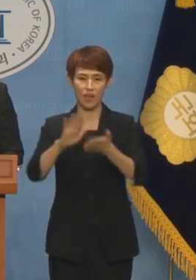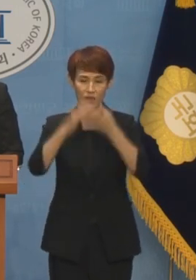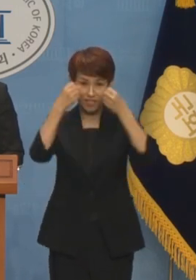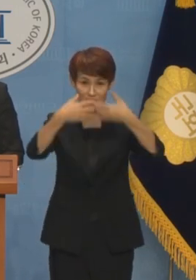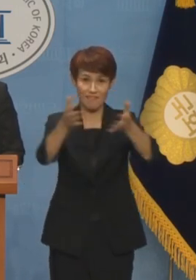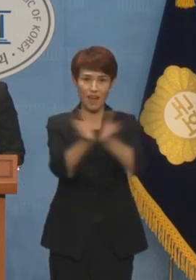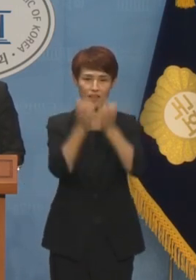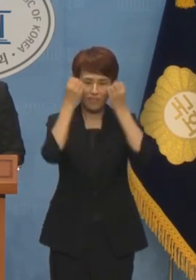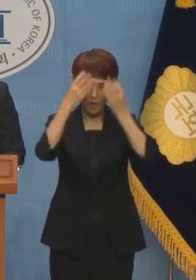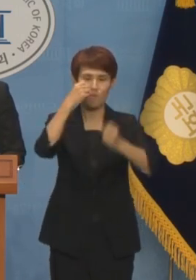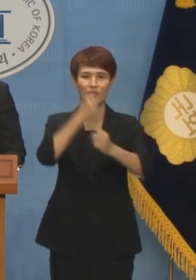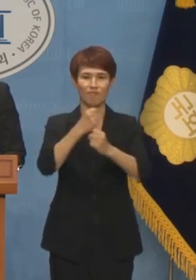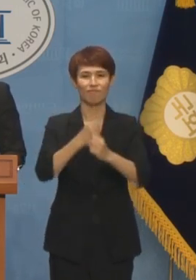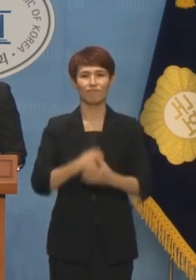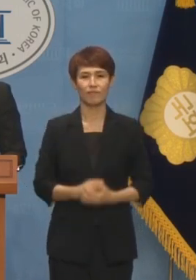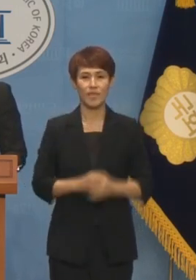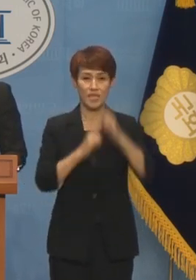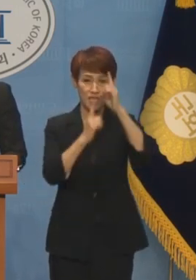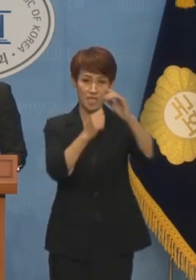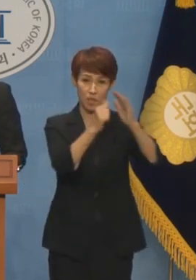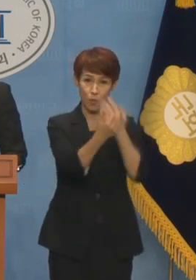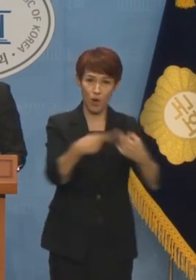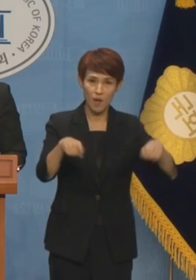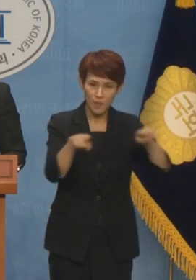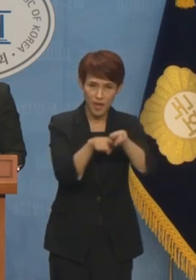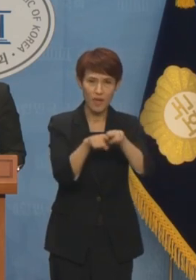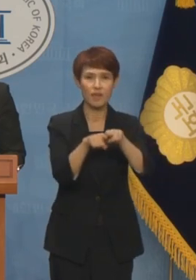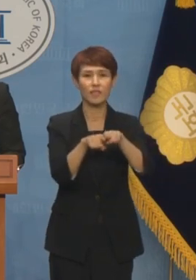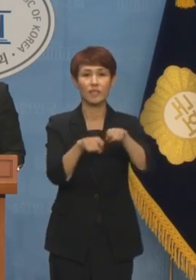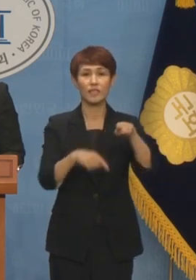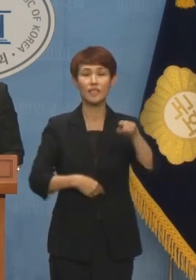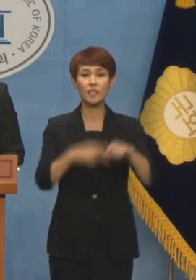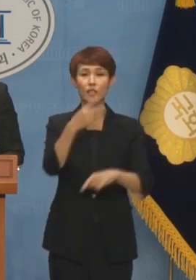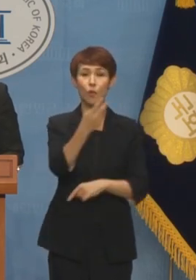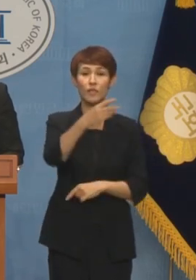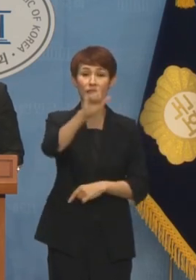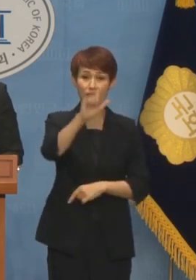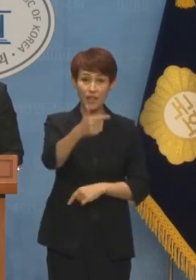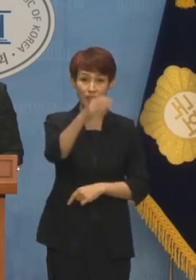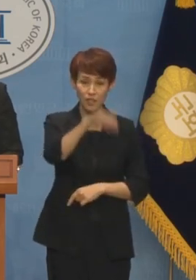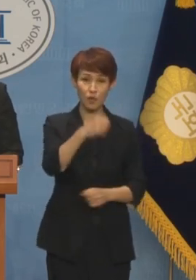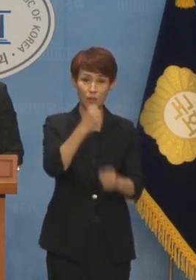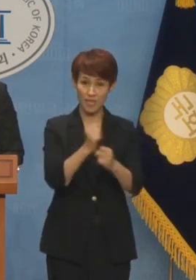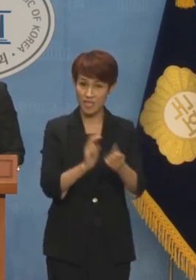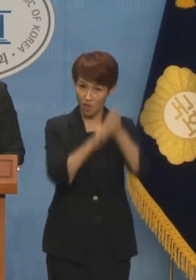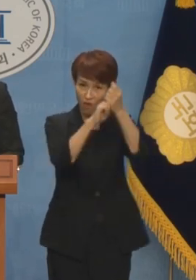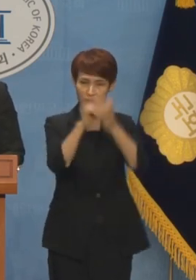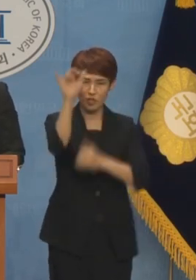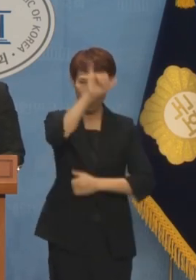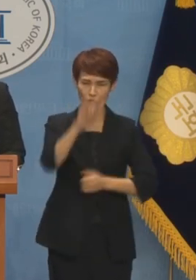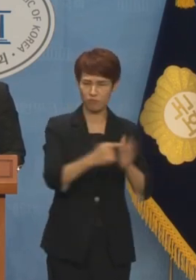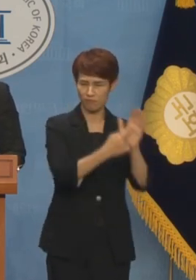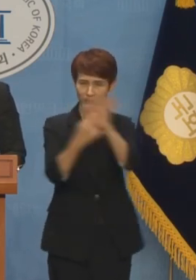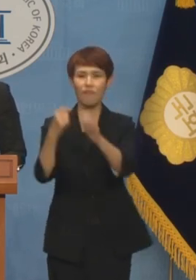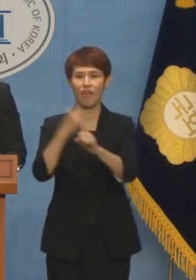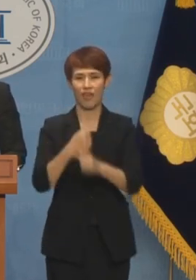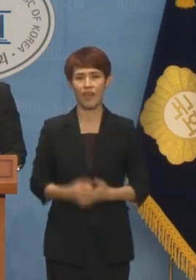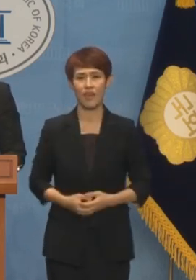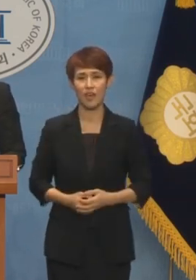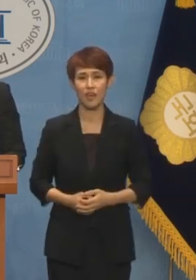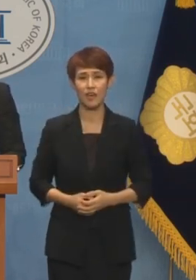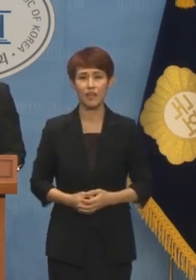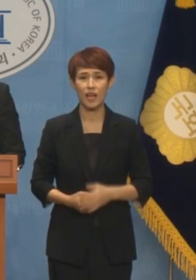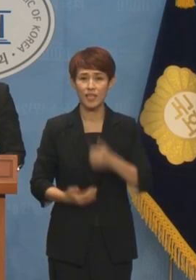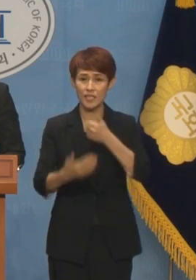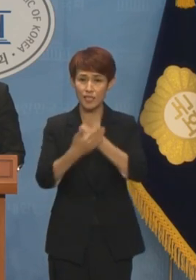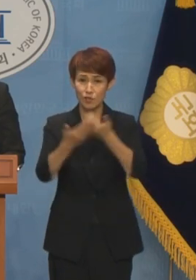열겠습니다. 이준석 대표와 함께 동탄에서 만든 기적 전국에서 이루겠습니다. 3% 지지율을 받던